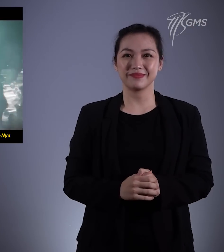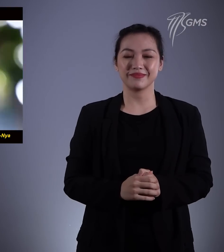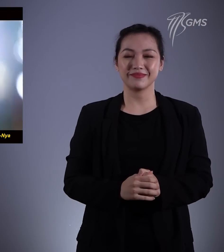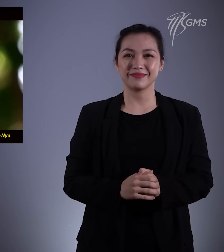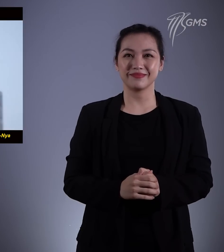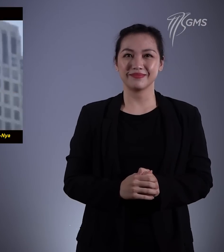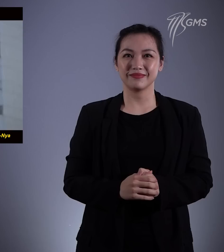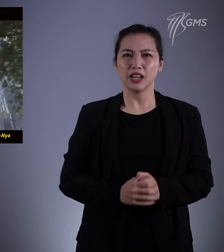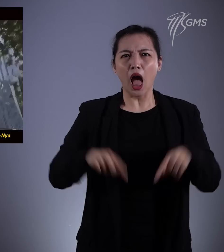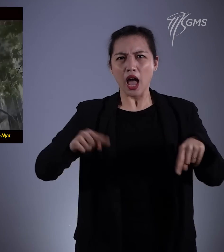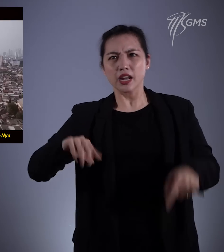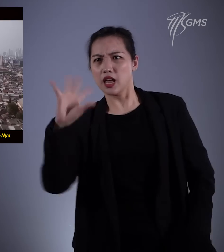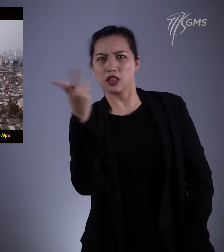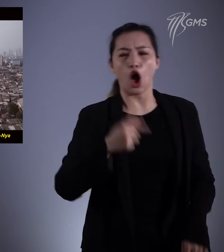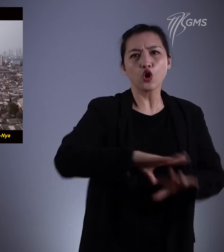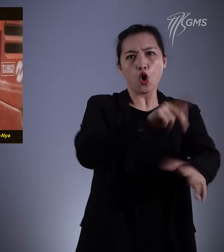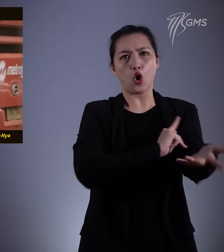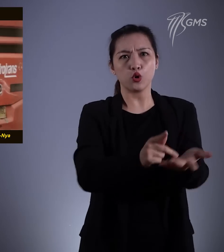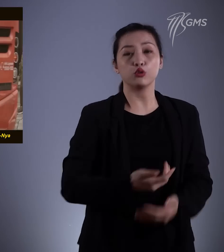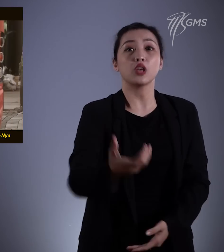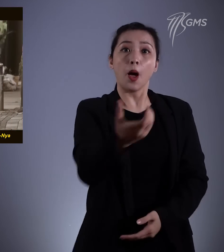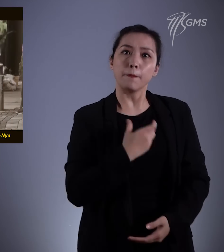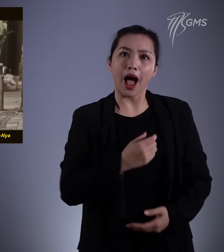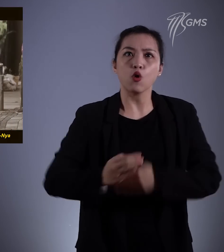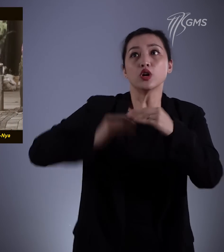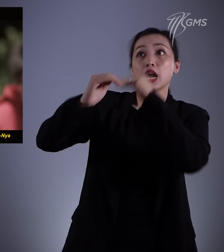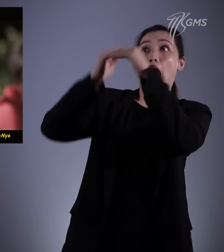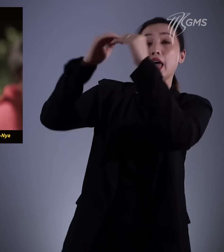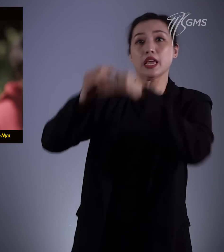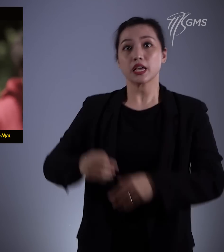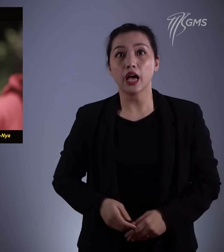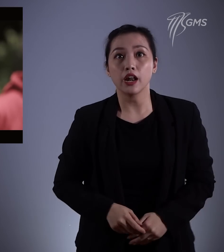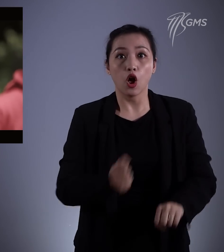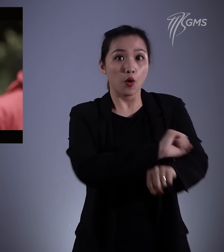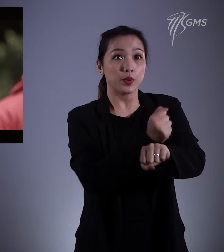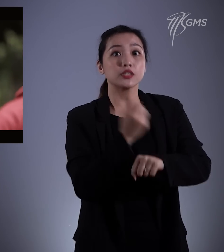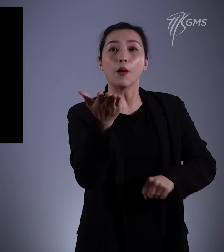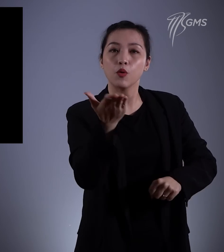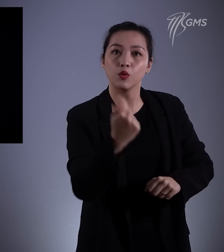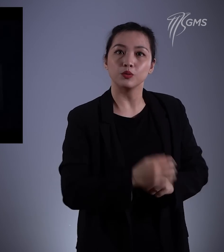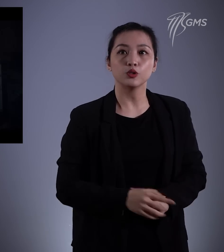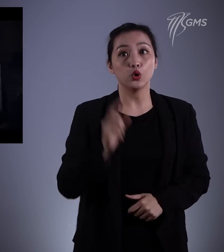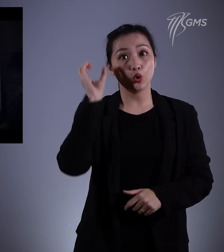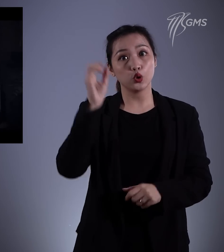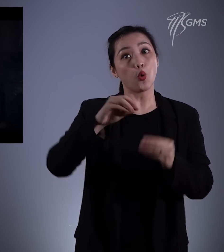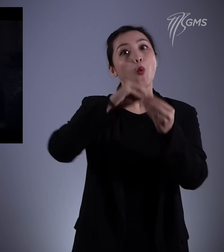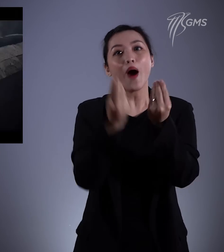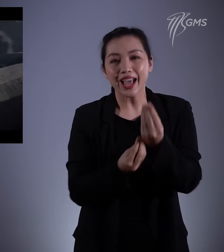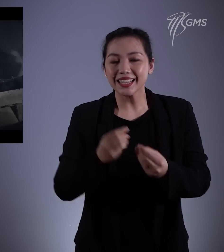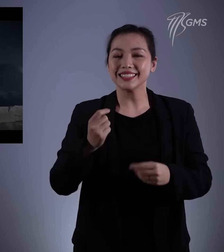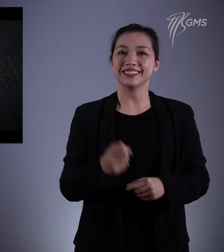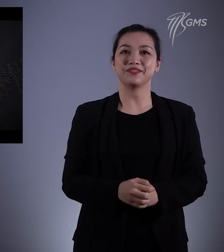Ini tahun di mana Roh Kudus mau upgrade Anda punya status, fungsinya sebagai mitranya. Tuhan ingin kita